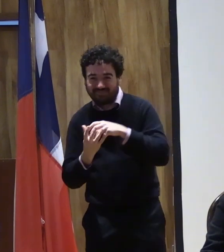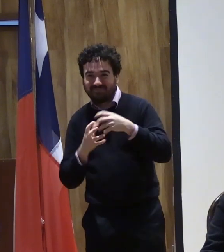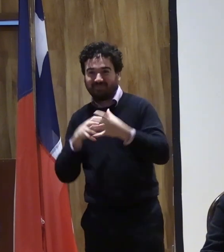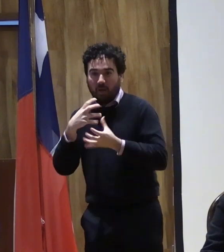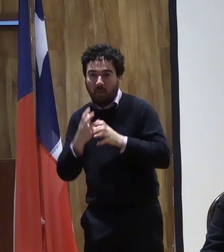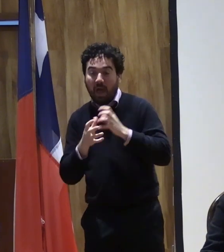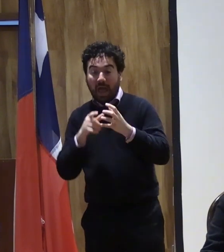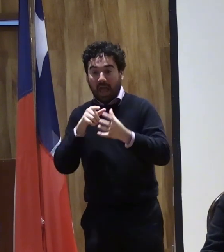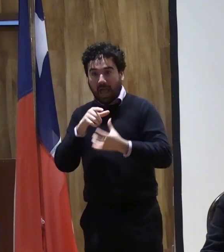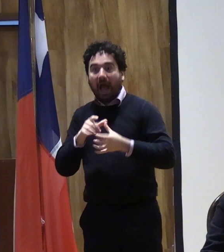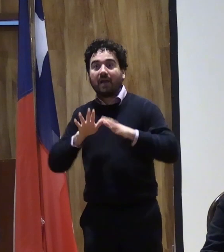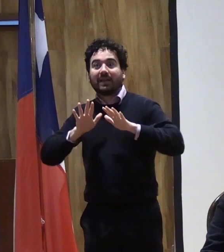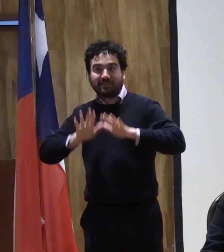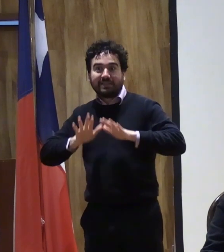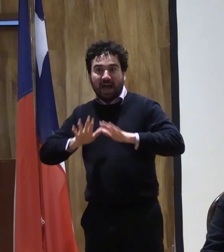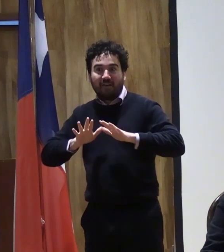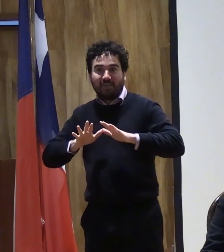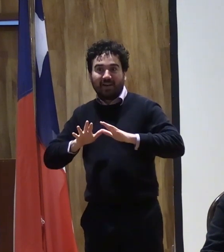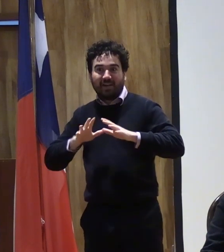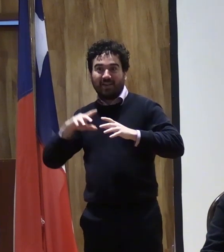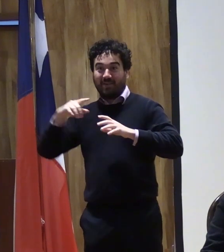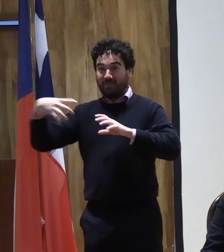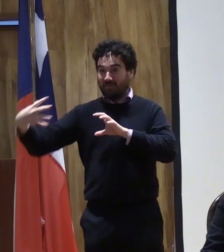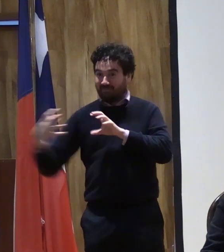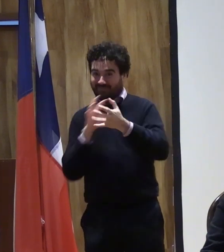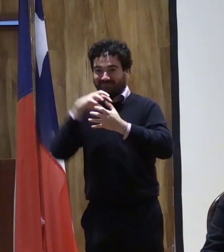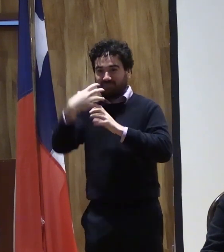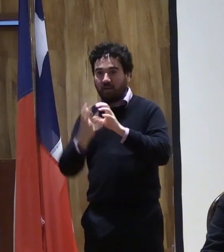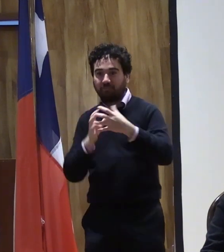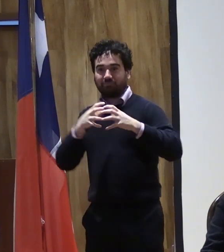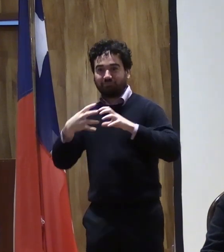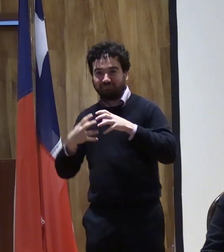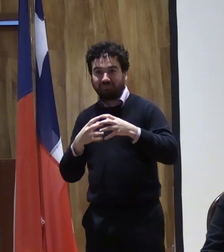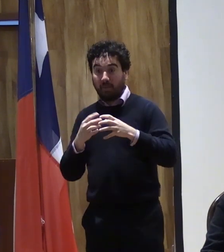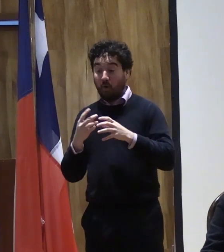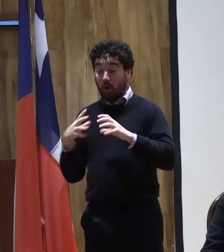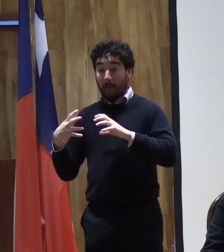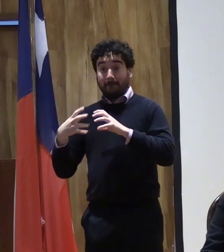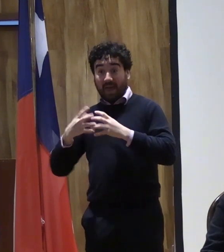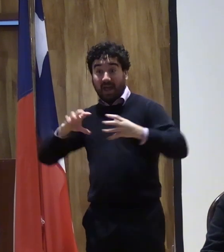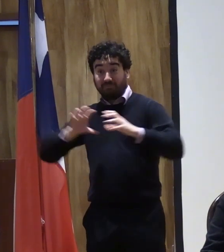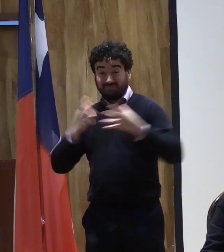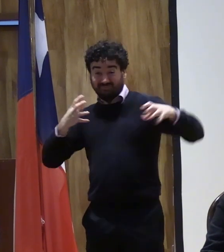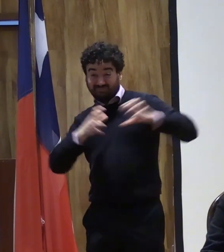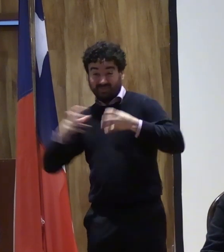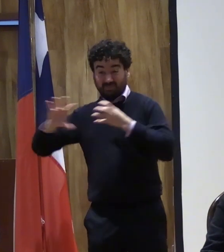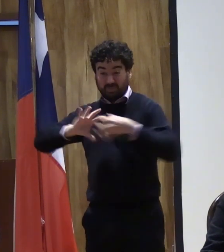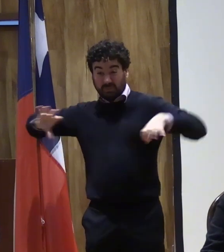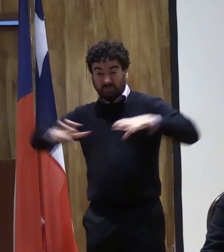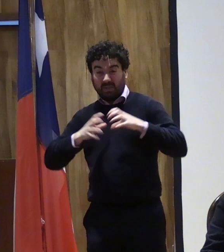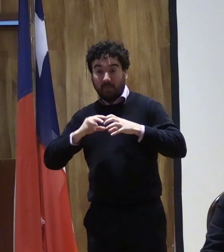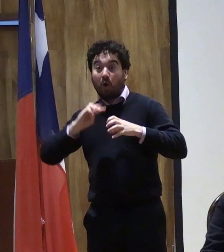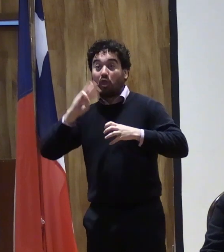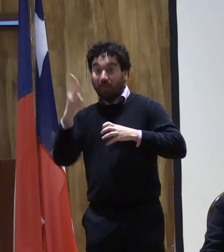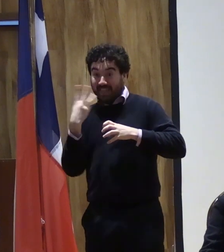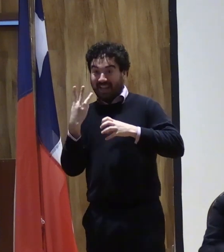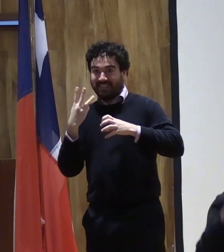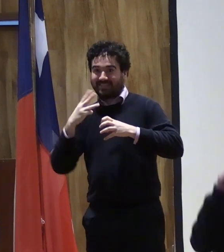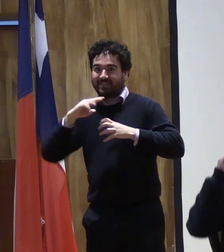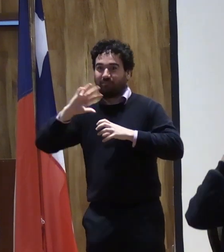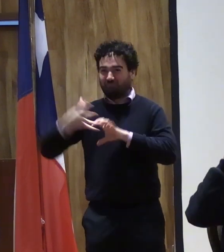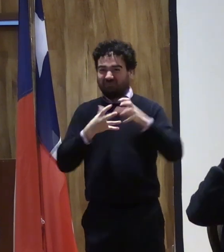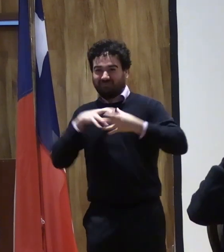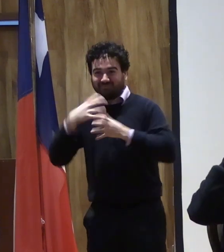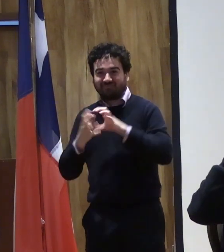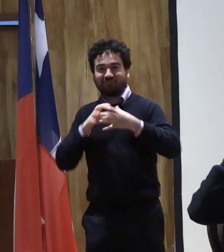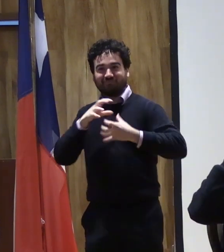estable. Así que a lo mejor es una señal, güey. La pareja es inestable, pero el trío es estable.